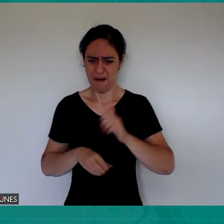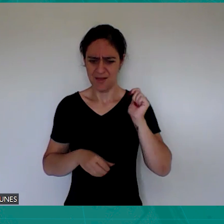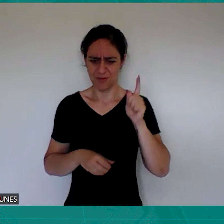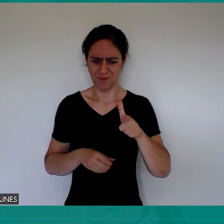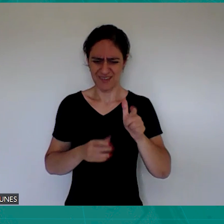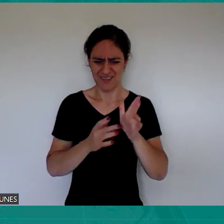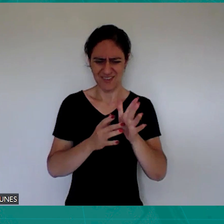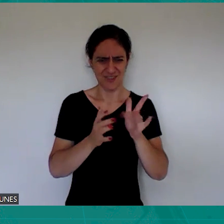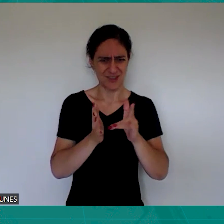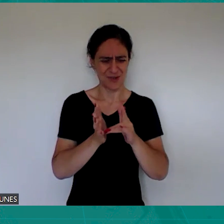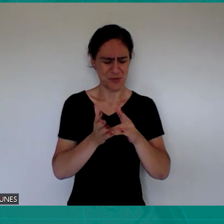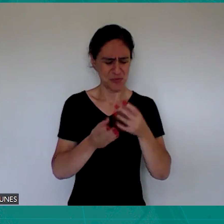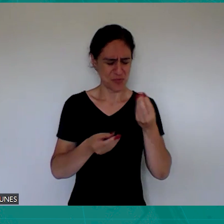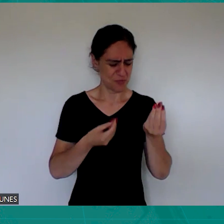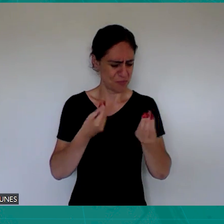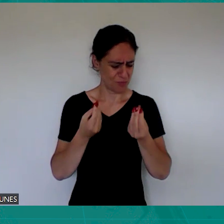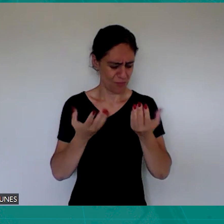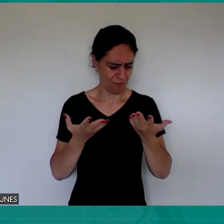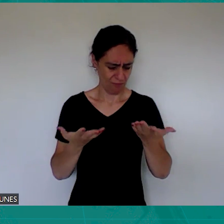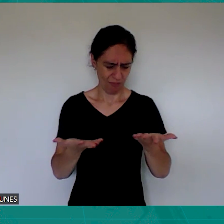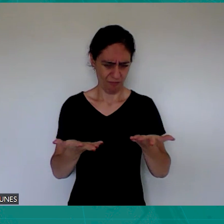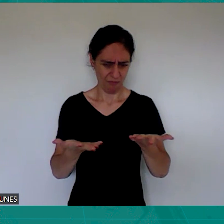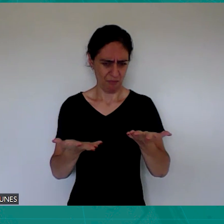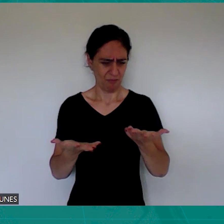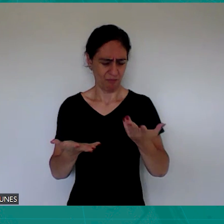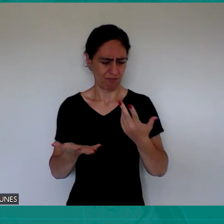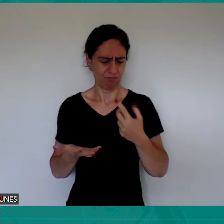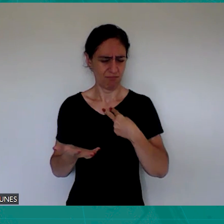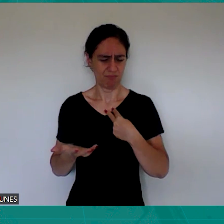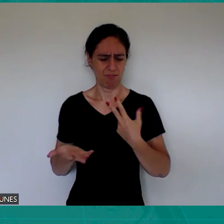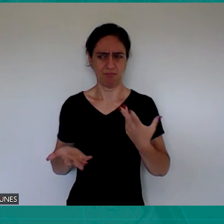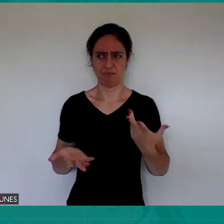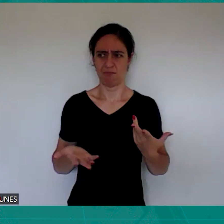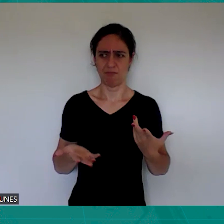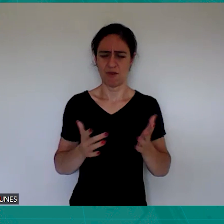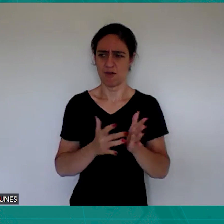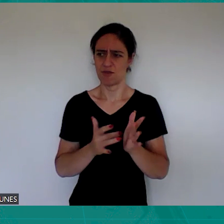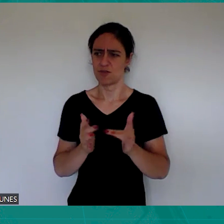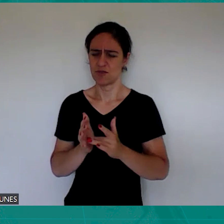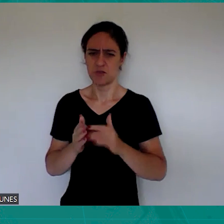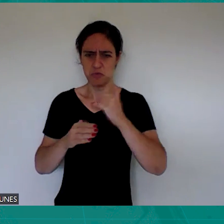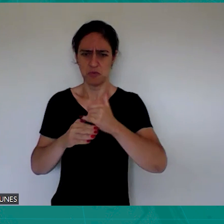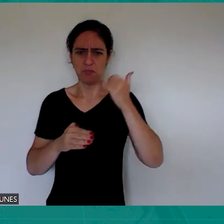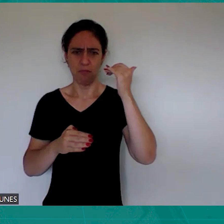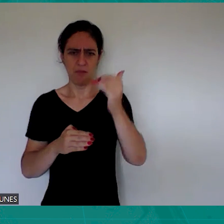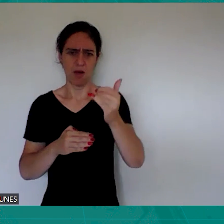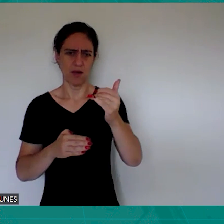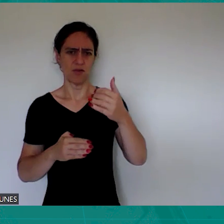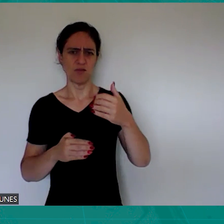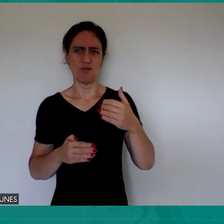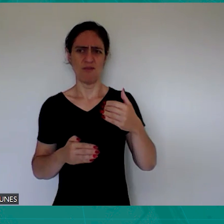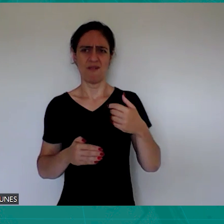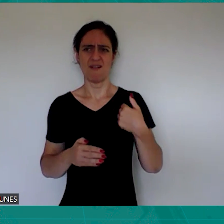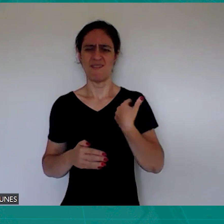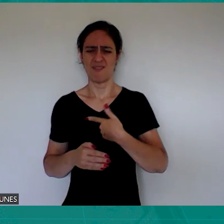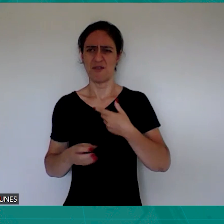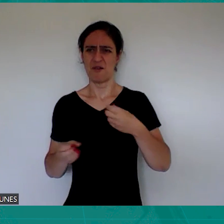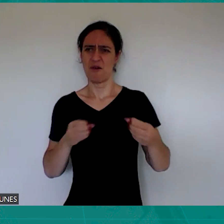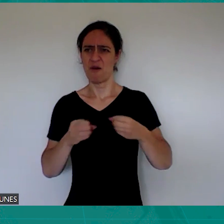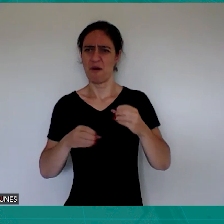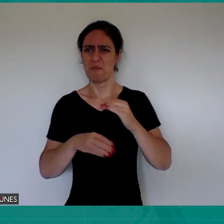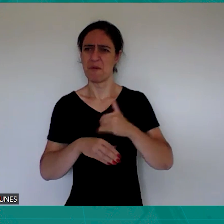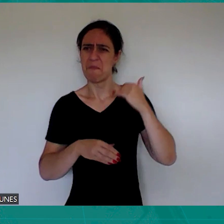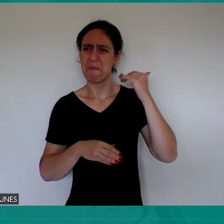Parece impossível. Como vão fazer obras maiores, né? Jesus é o maior. Quem vai fazer obras maiores? Aí,